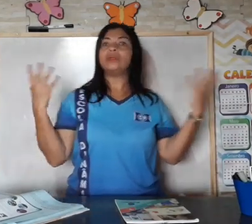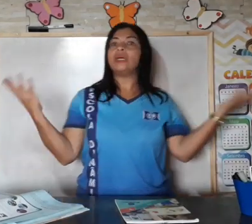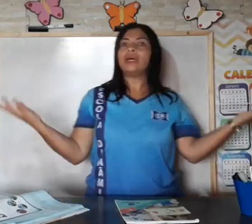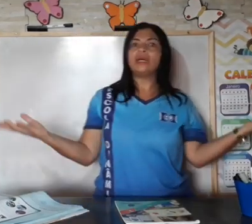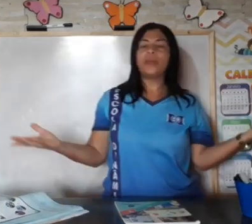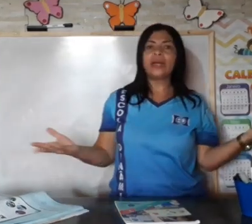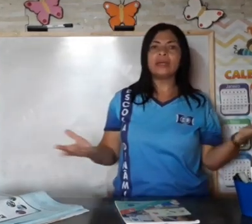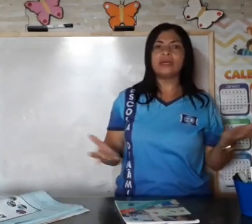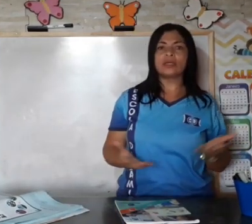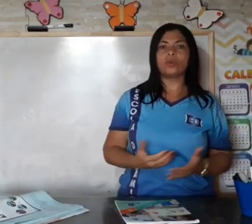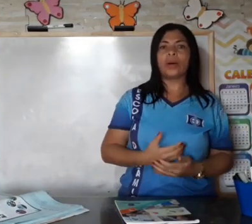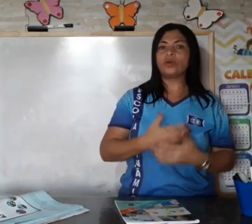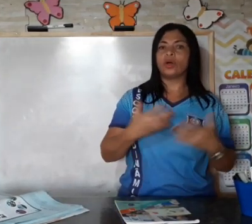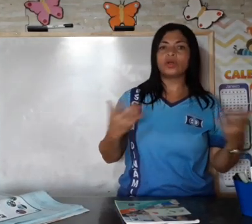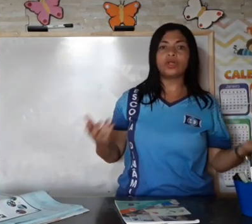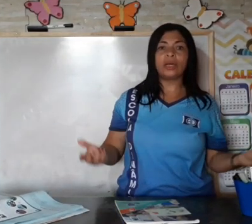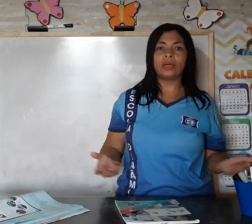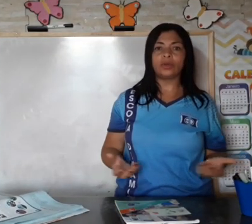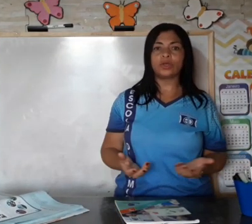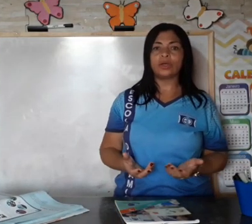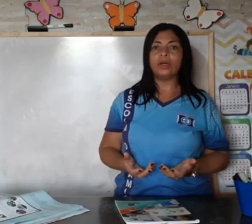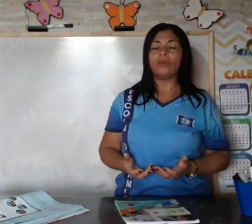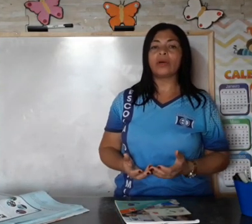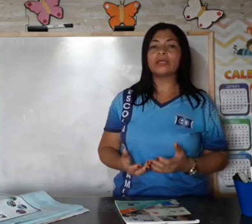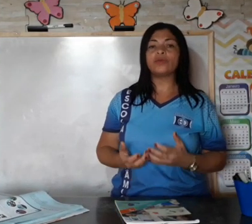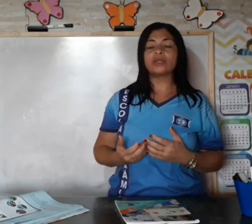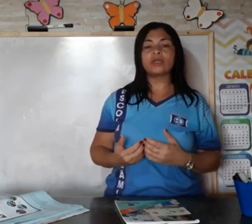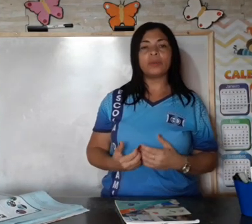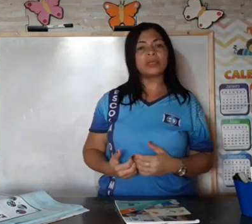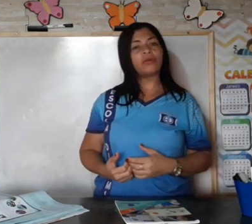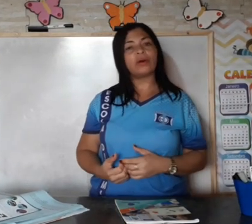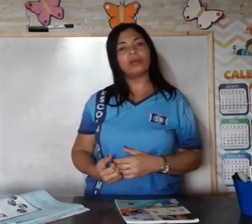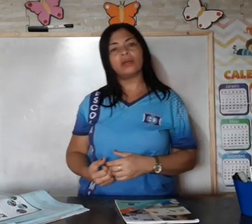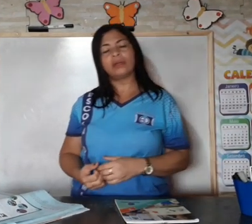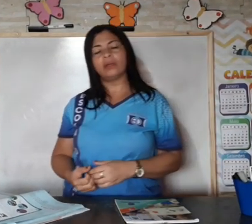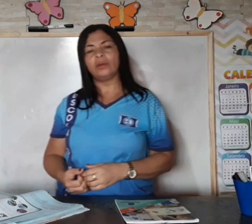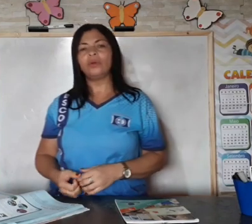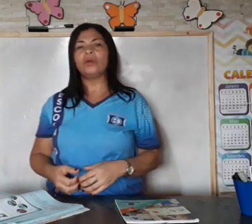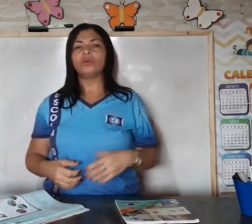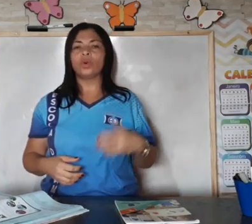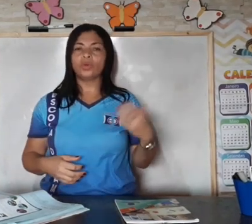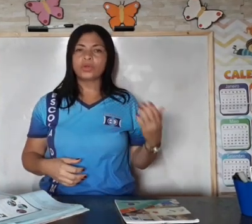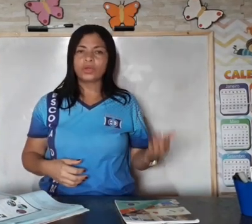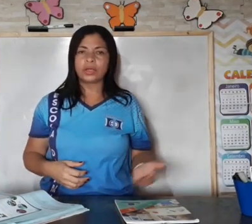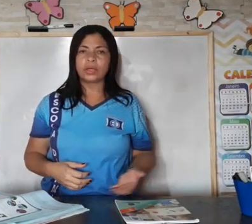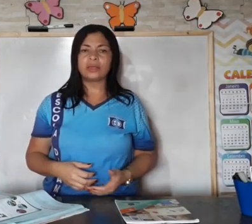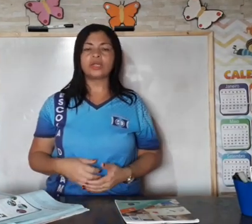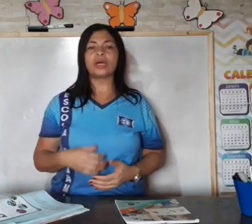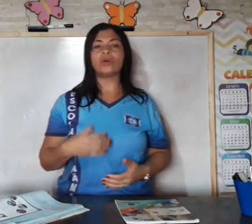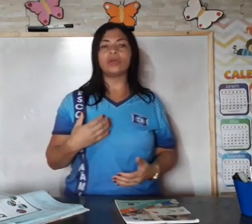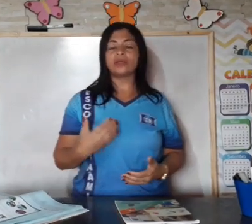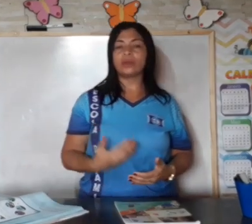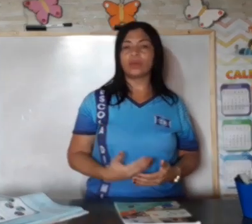nem aí para isso, para os nossos direitos. Porque se vocês observarem direitinho, todos os dias está acontecendo o